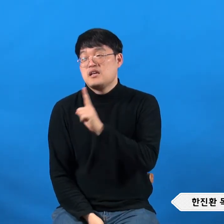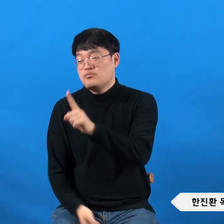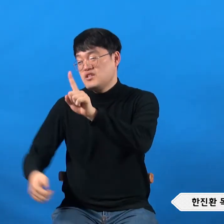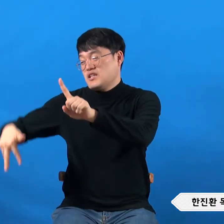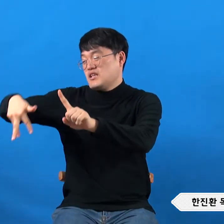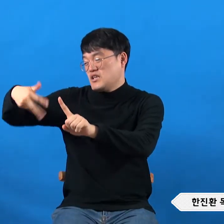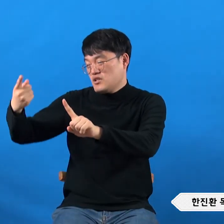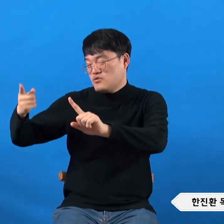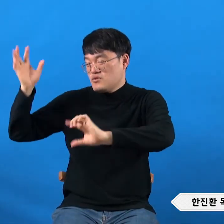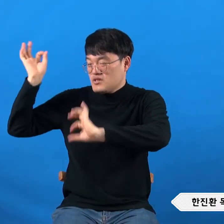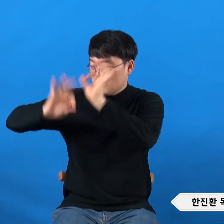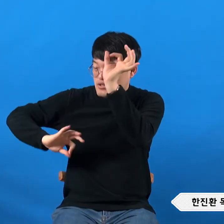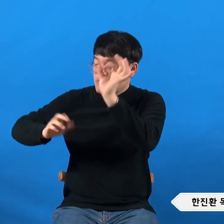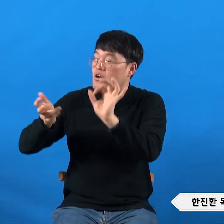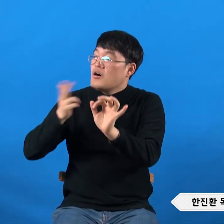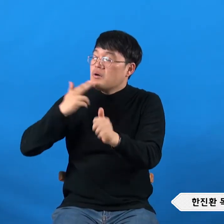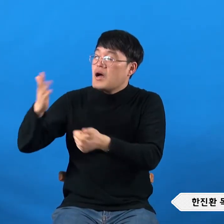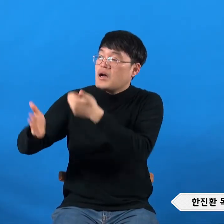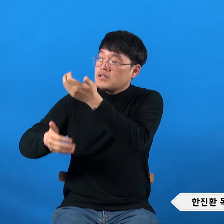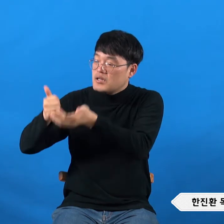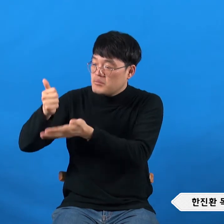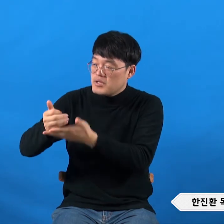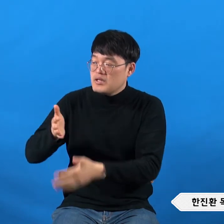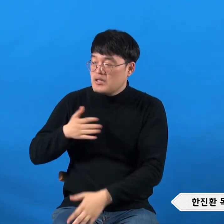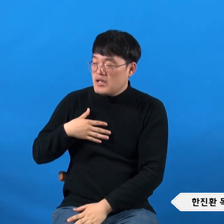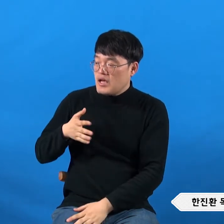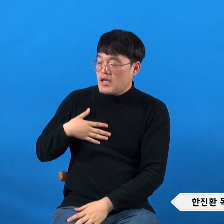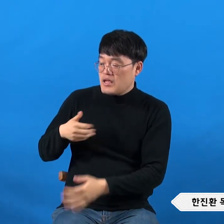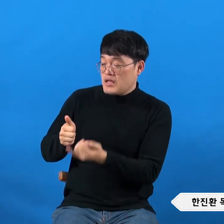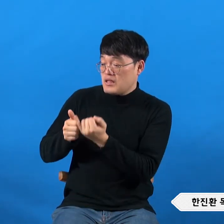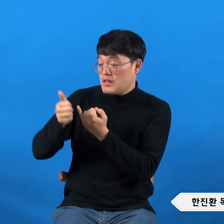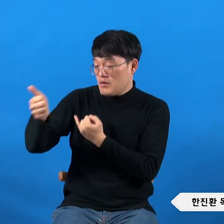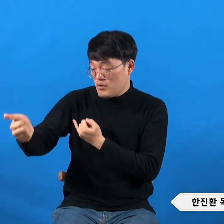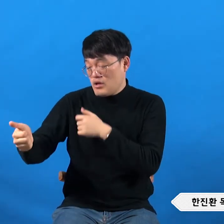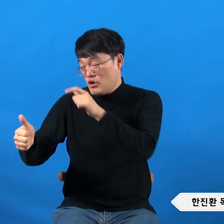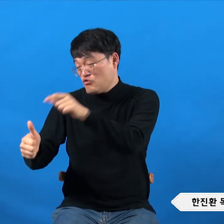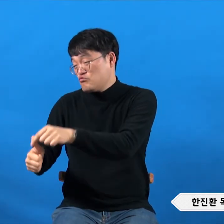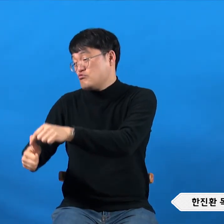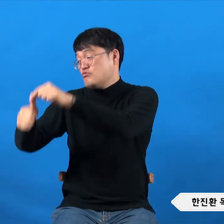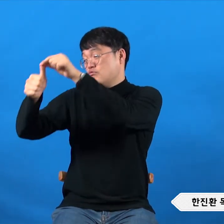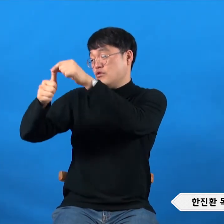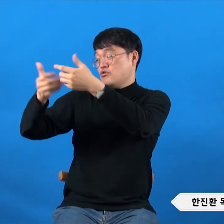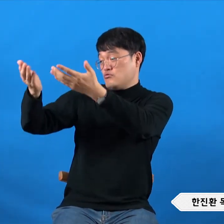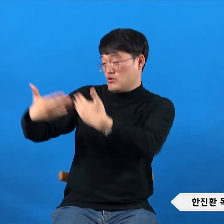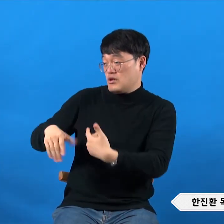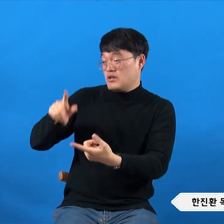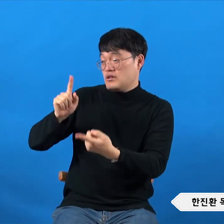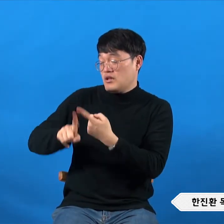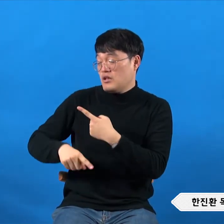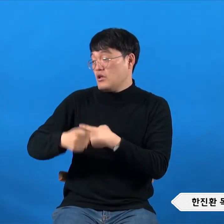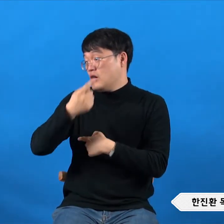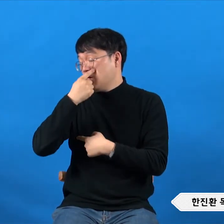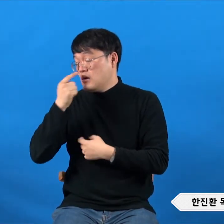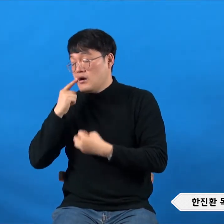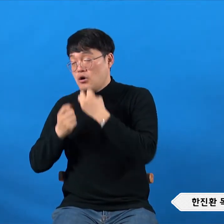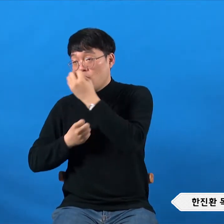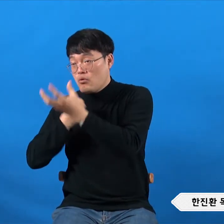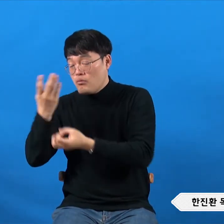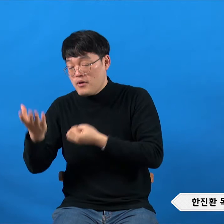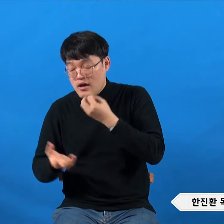1분 1초도 오차가 없으신 분이 우리 하나님, 정말 생명의 주인이신 분이 하나님이라는 것을 그렇게